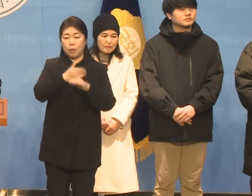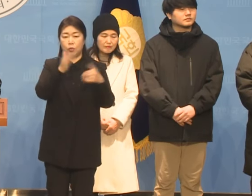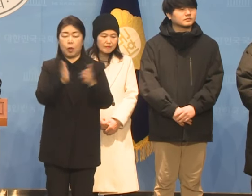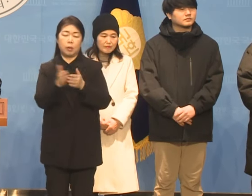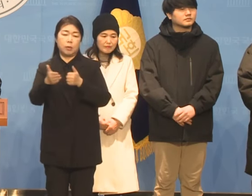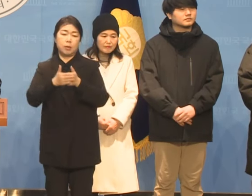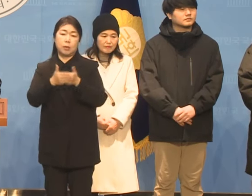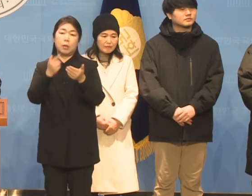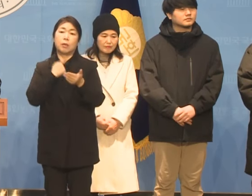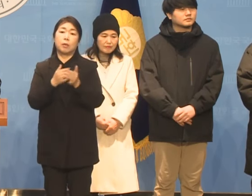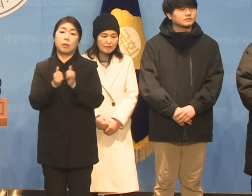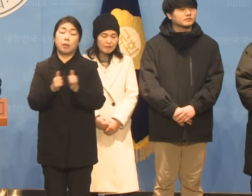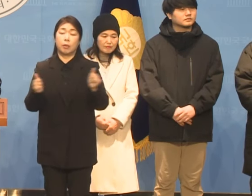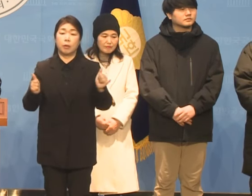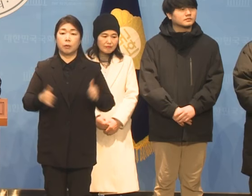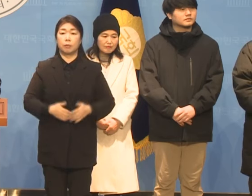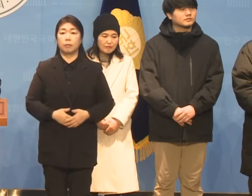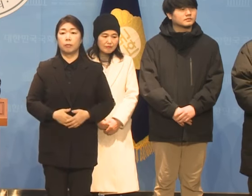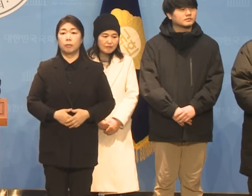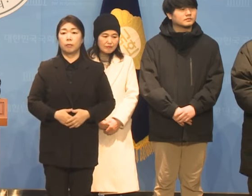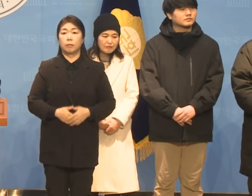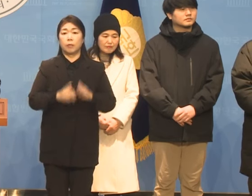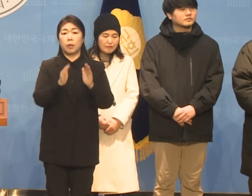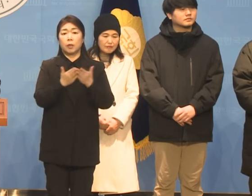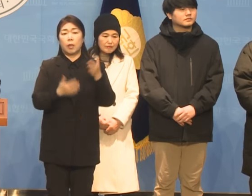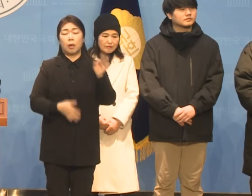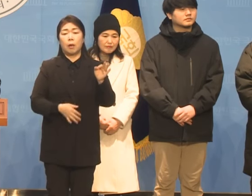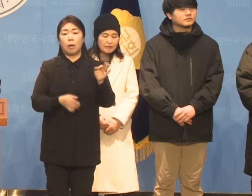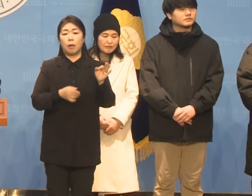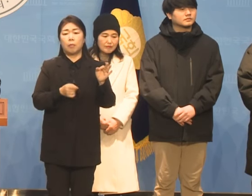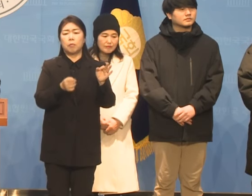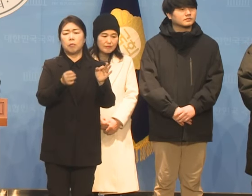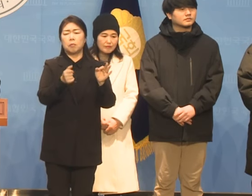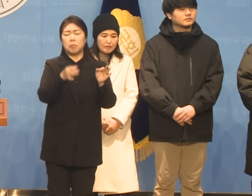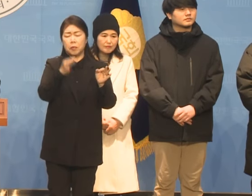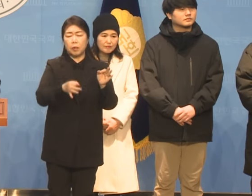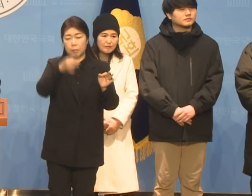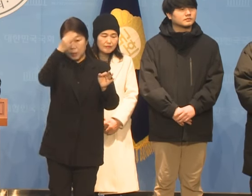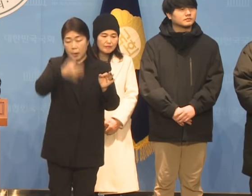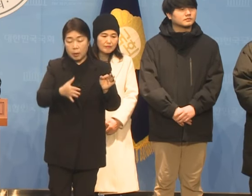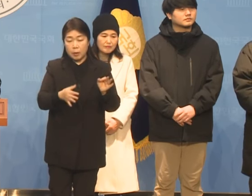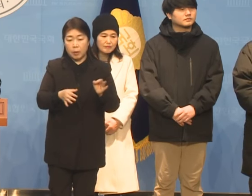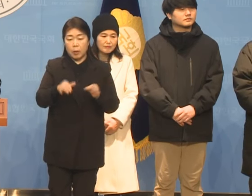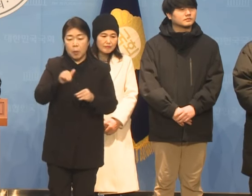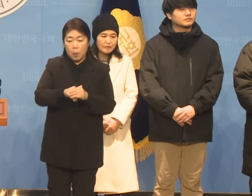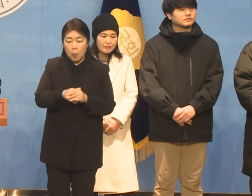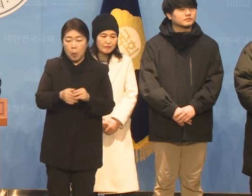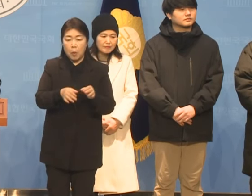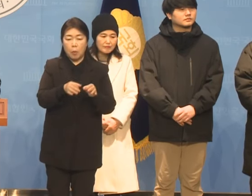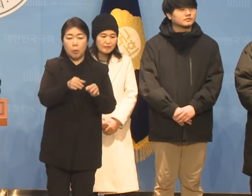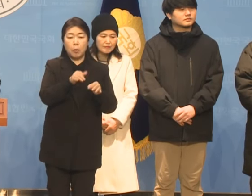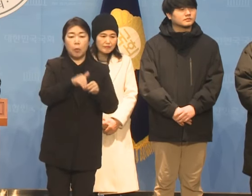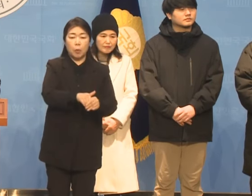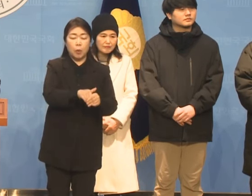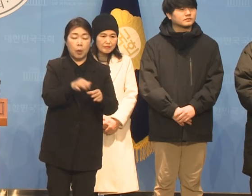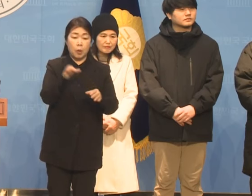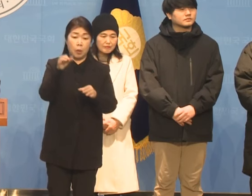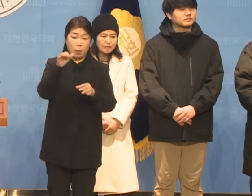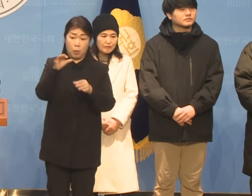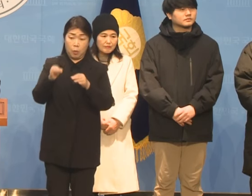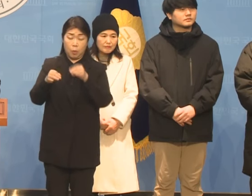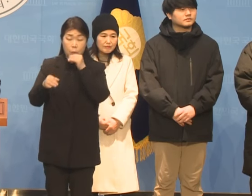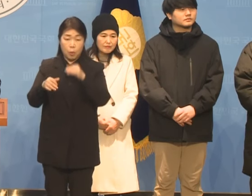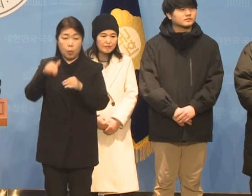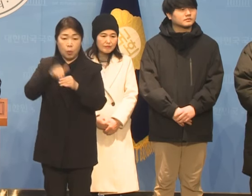지지자들이었습니다. 책값이 적어서 미안하다, 많이 못 넣었다, 이런 분들이